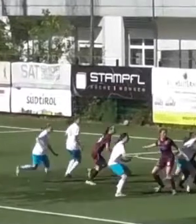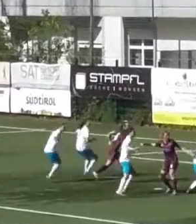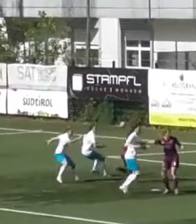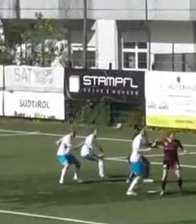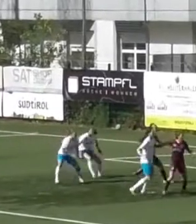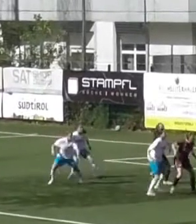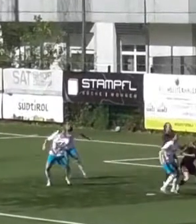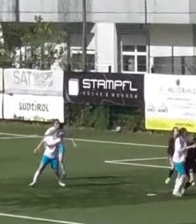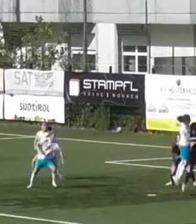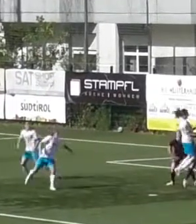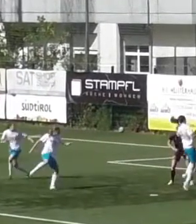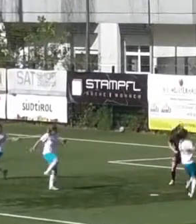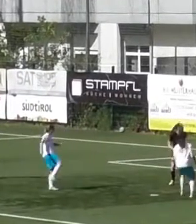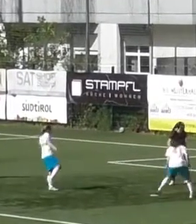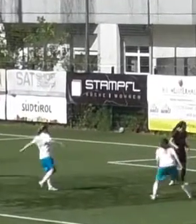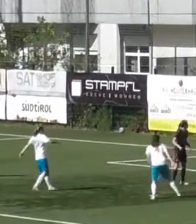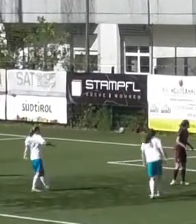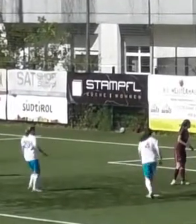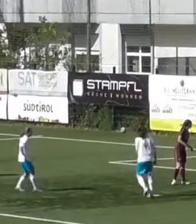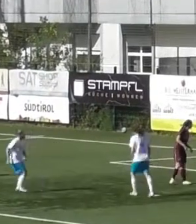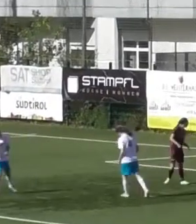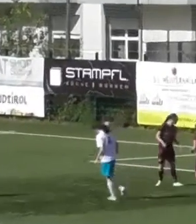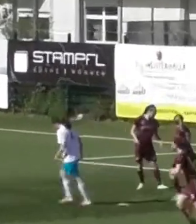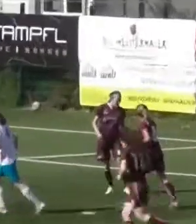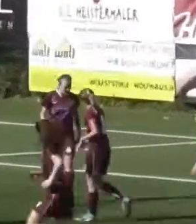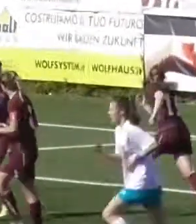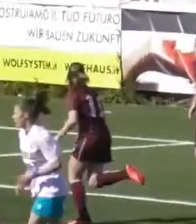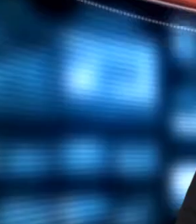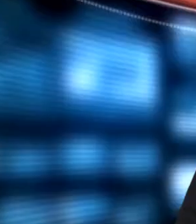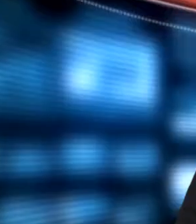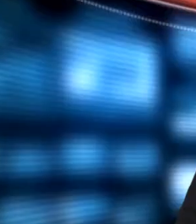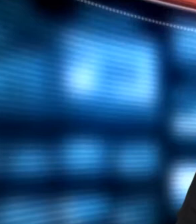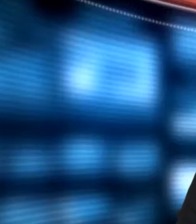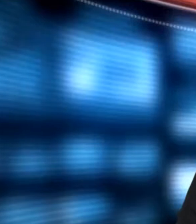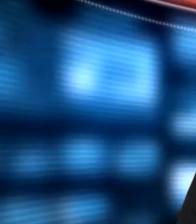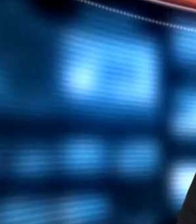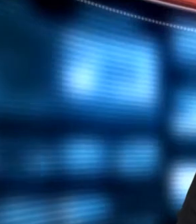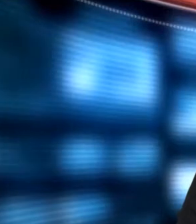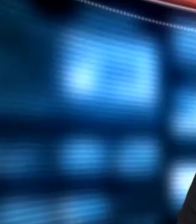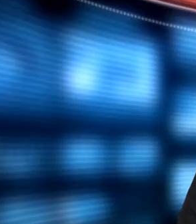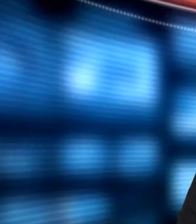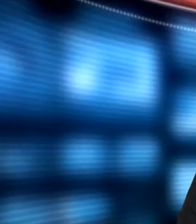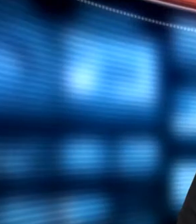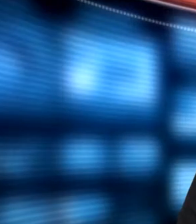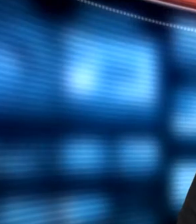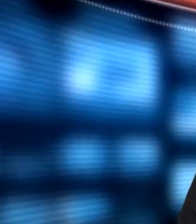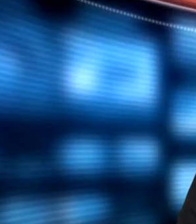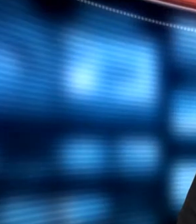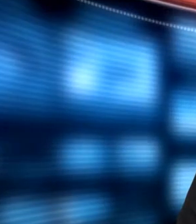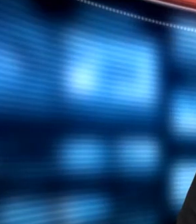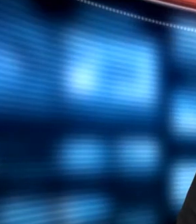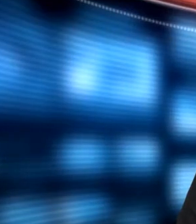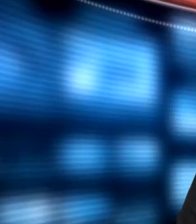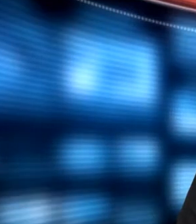il secondo 9-0 in trasferta consecutivo e si prepara alla partita più importante. Gli scatti dal territorio con